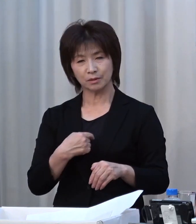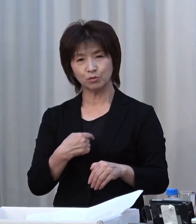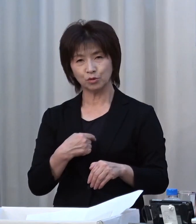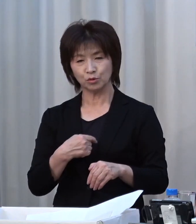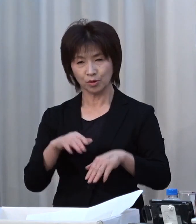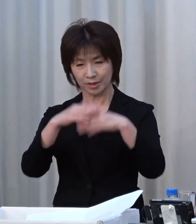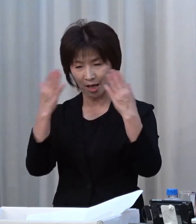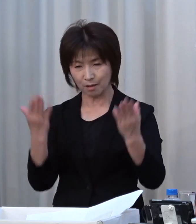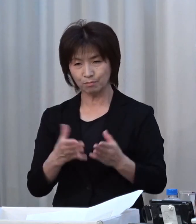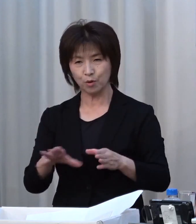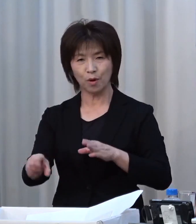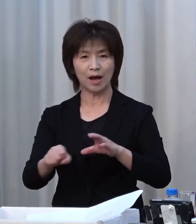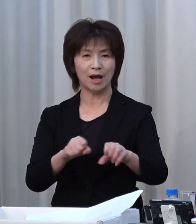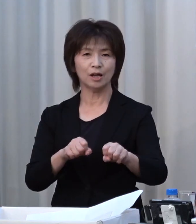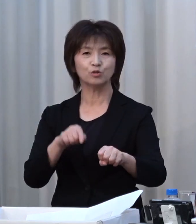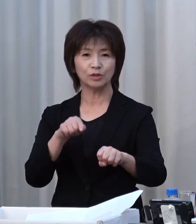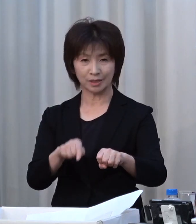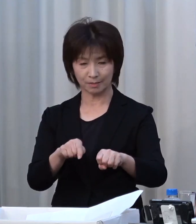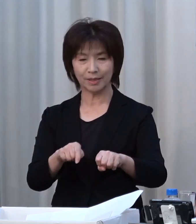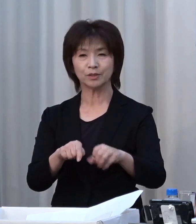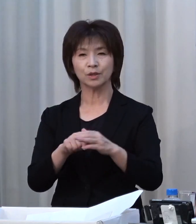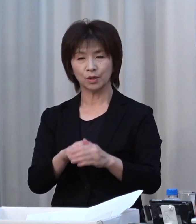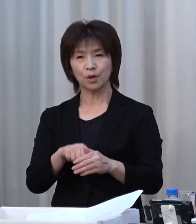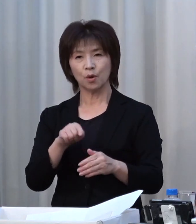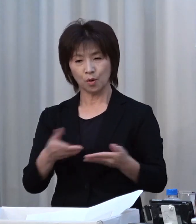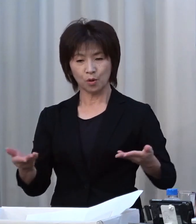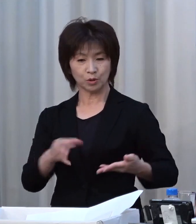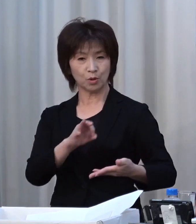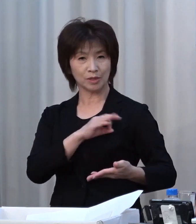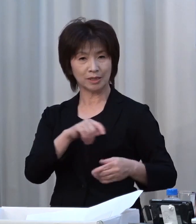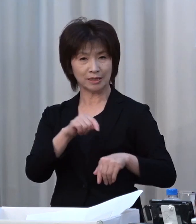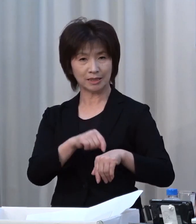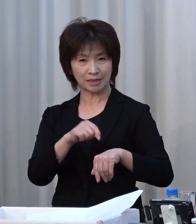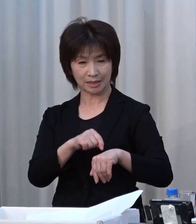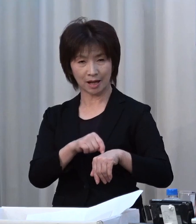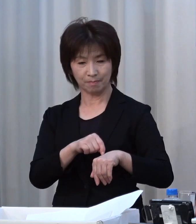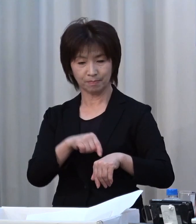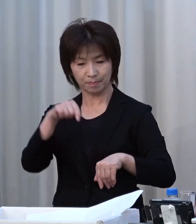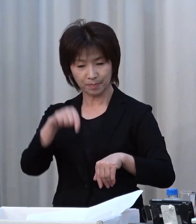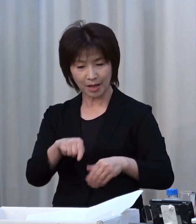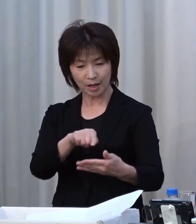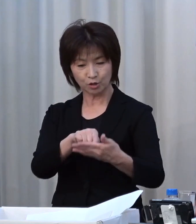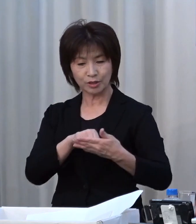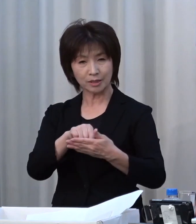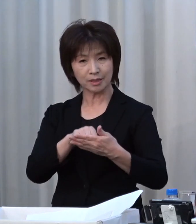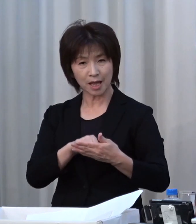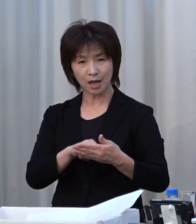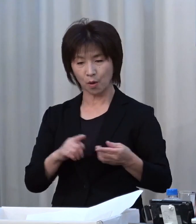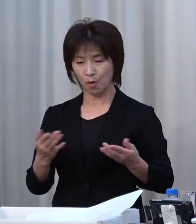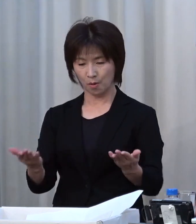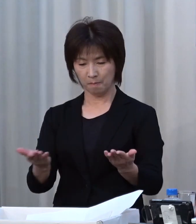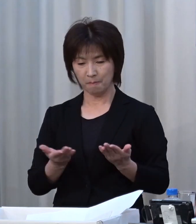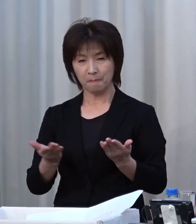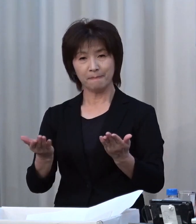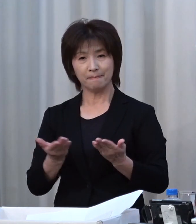に把握しておりまして、それに基づきまして、個々の職員の時間外申請との照らし合わせ等を行うことにより、より正確な把握をしており